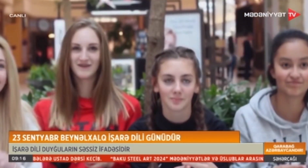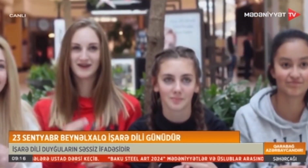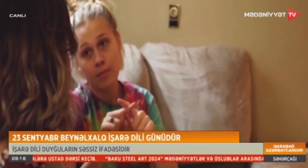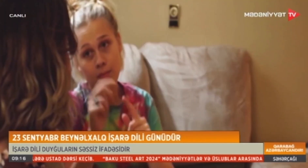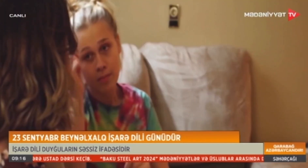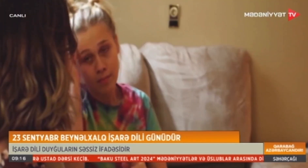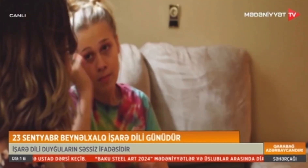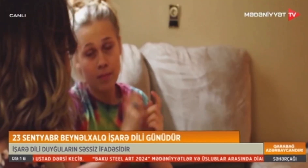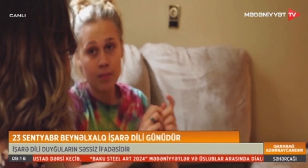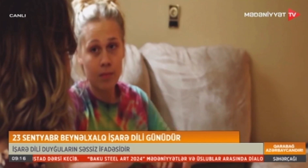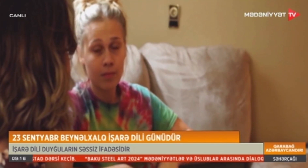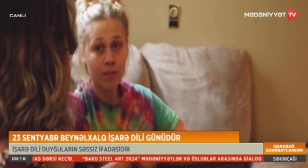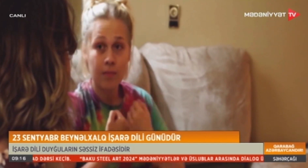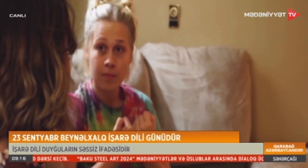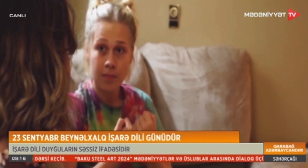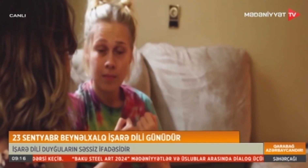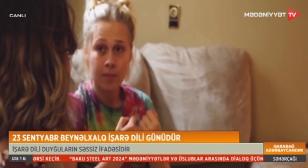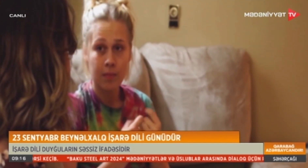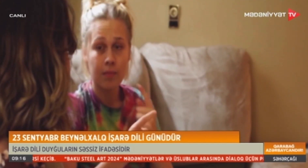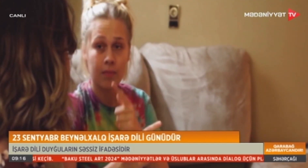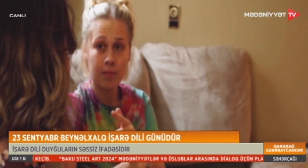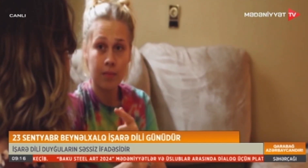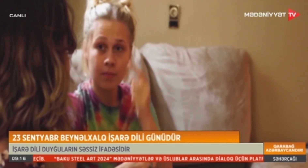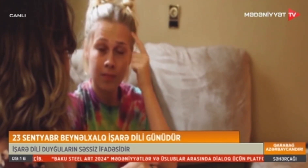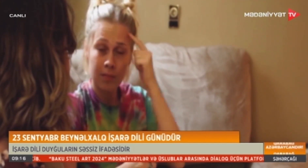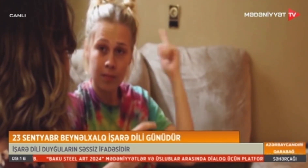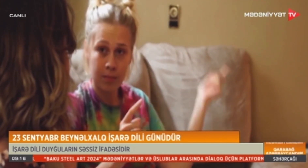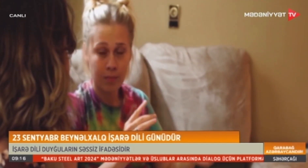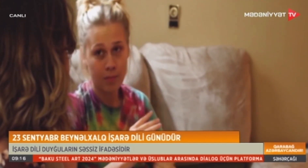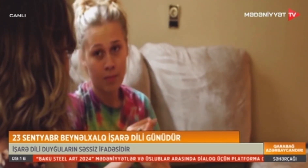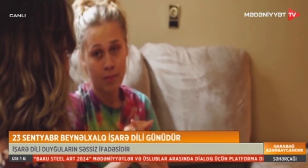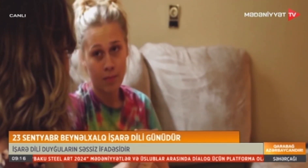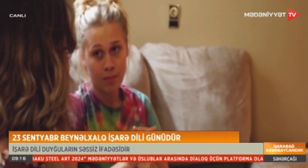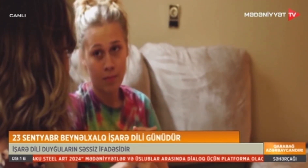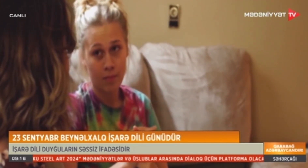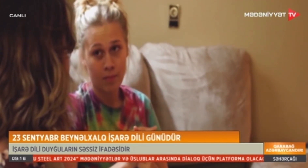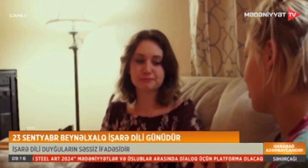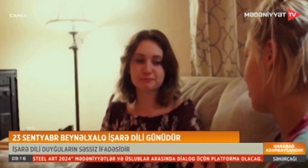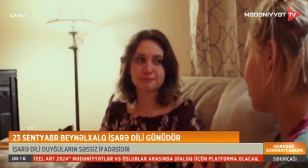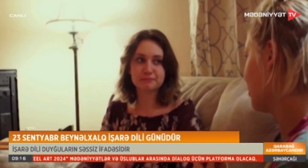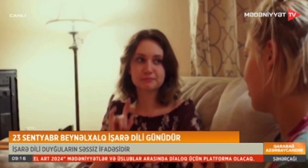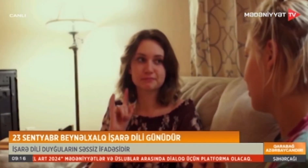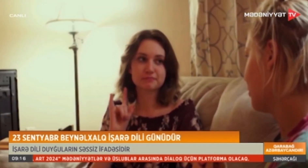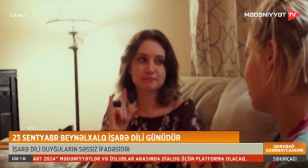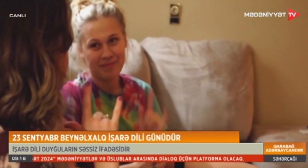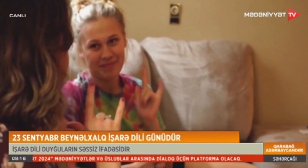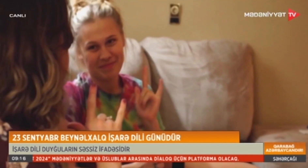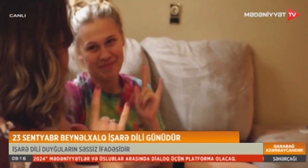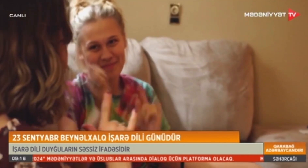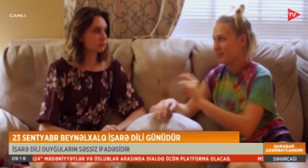integrasiyası, ümumiyyətlə, onların fikirlərinə dəstək olaraq bu gün kimi, həftə kimi qeyd olunur. Və bildiyimiz kimi, haradasa dünyada